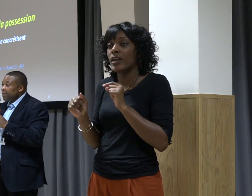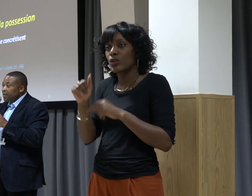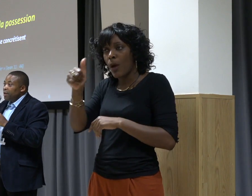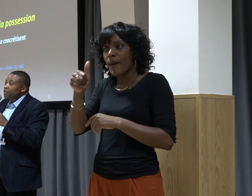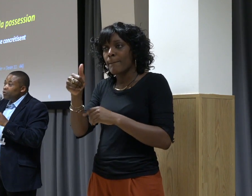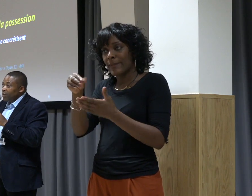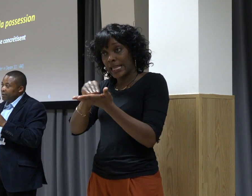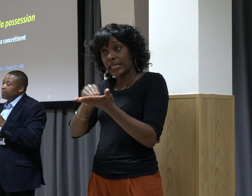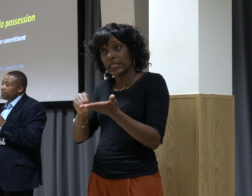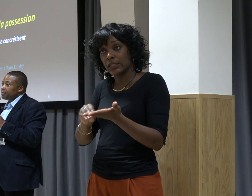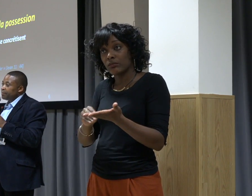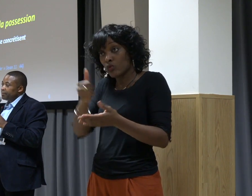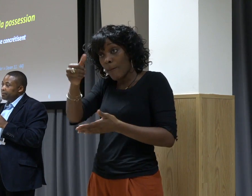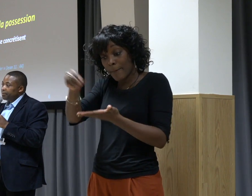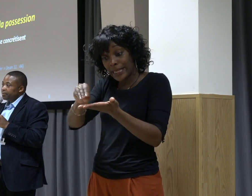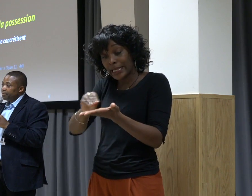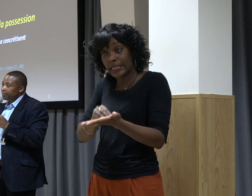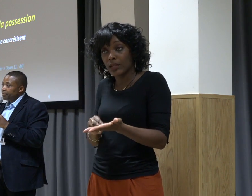dans cette démarche en 3 temps.